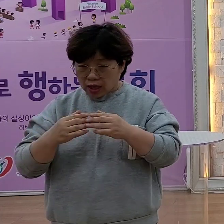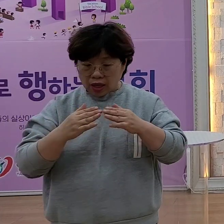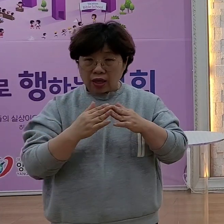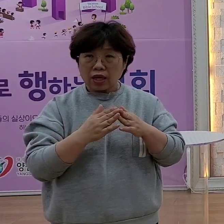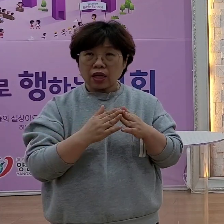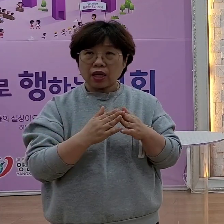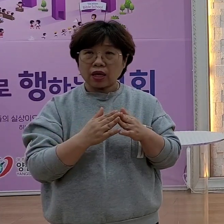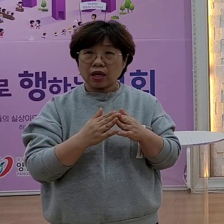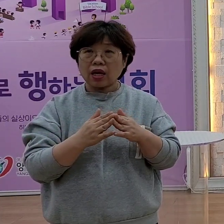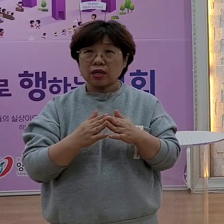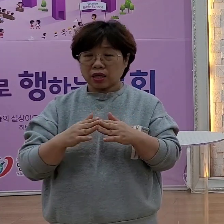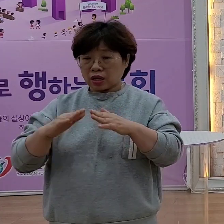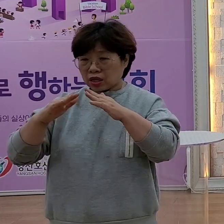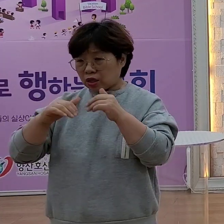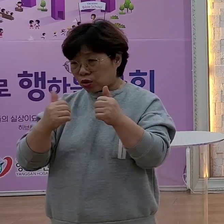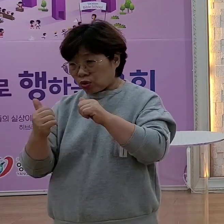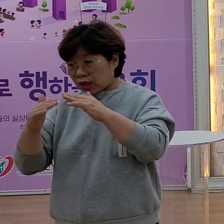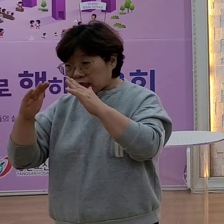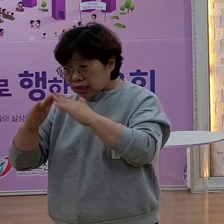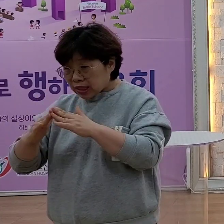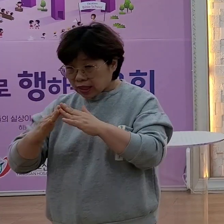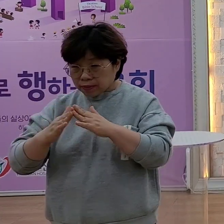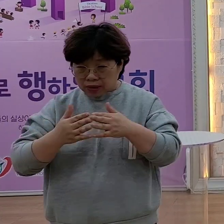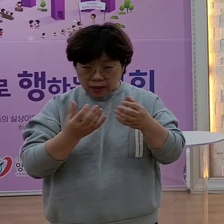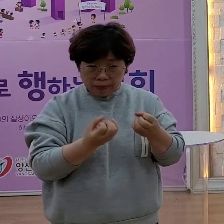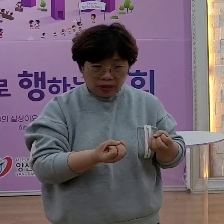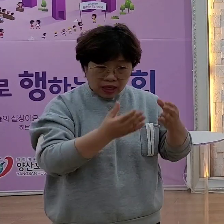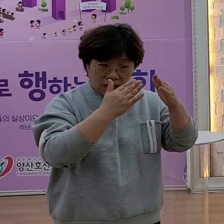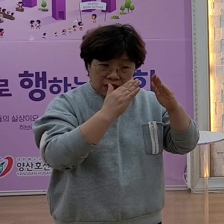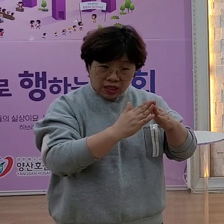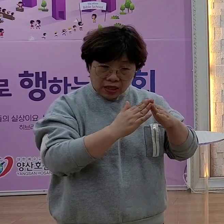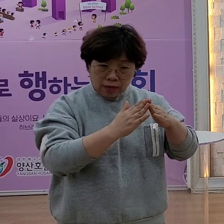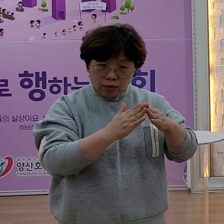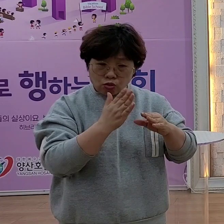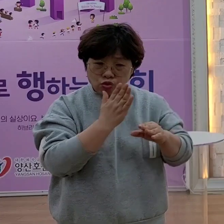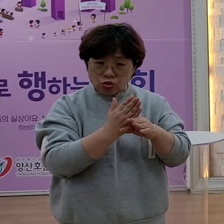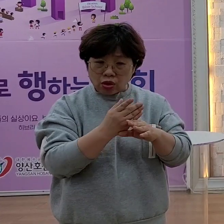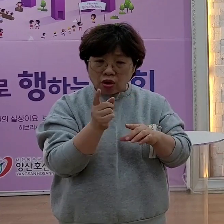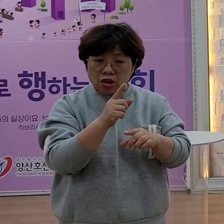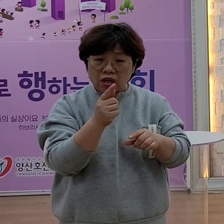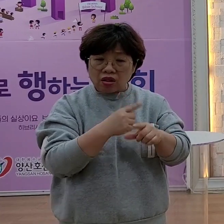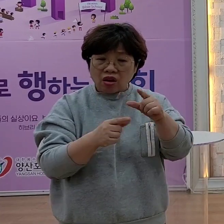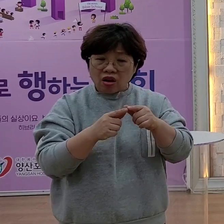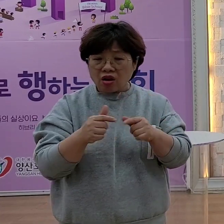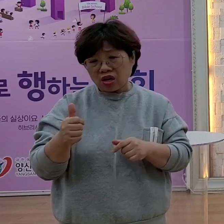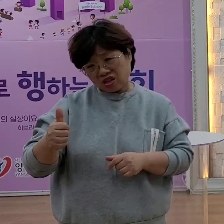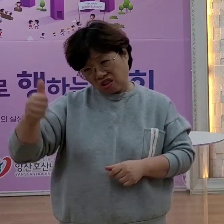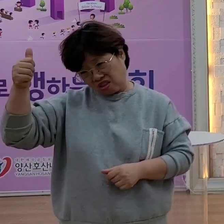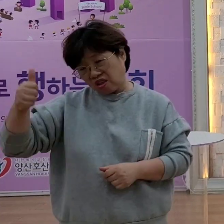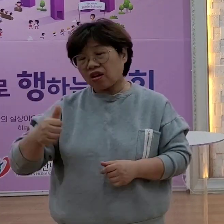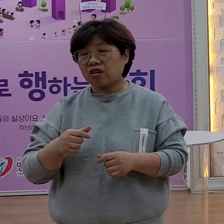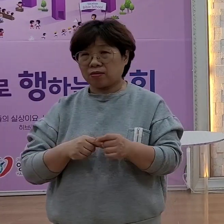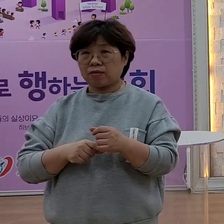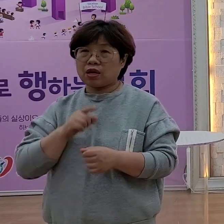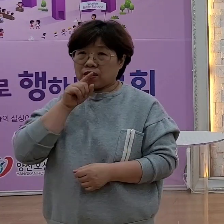것보다 낫다. 이 말과 방금 1절은 연결됩니다. 이게